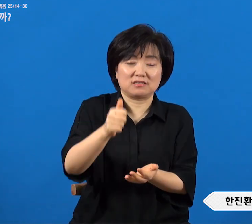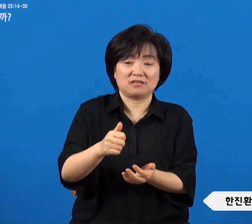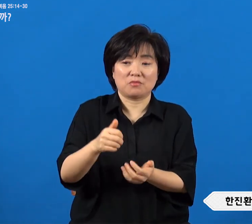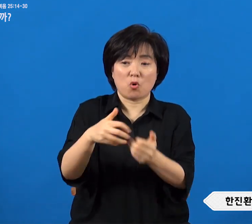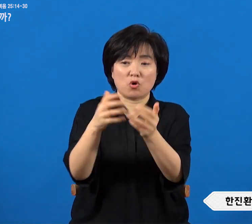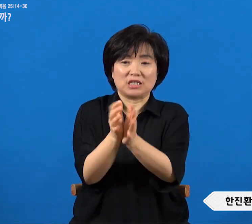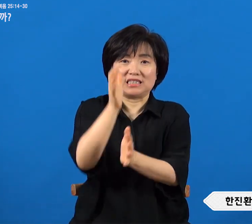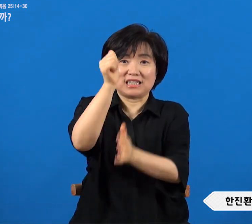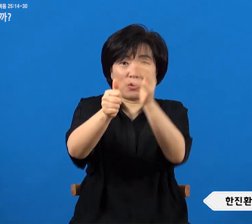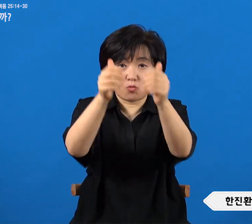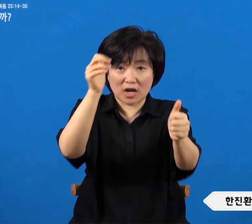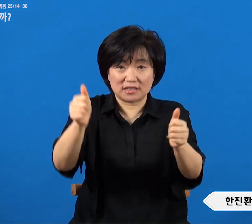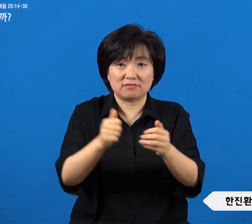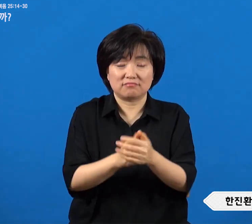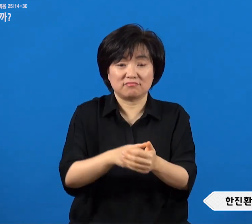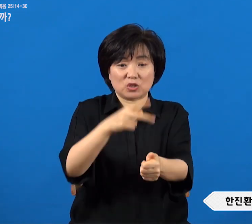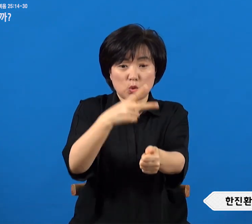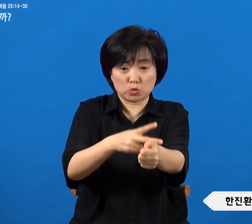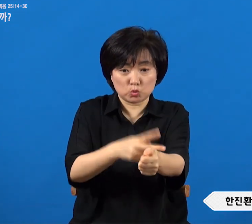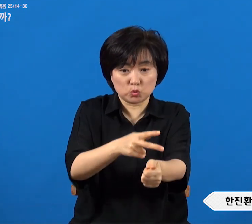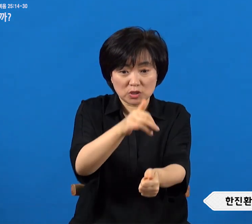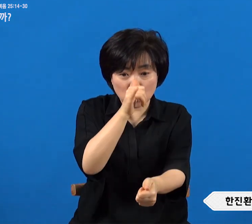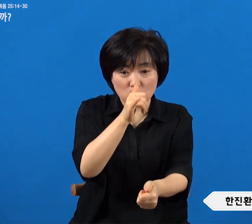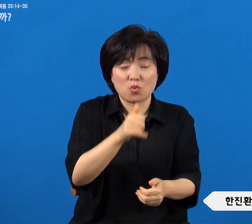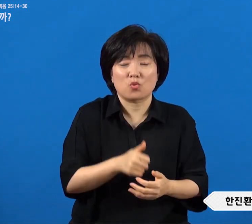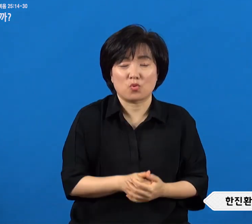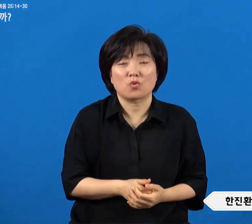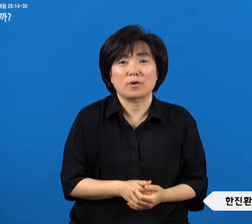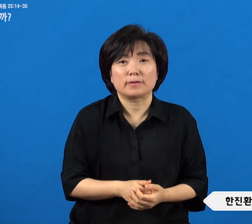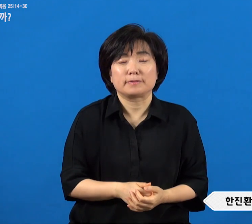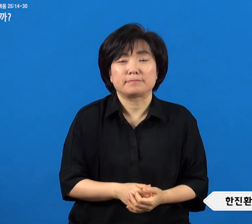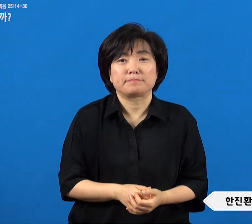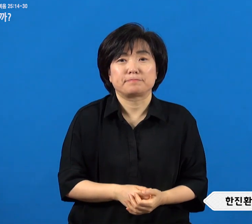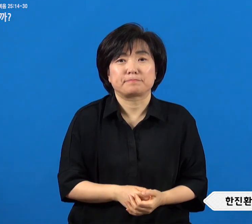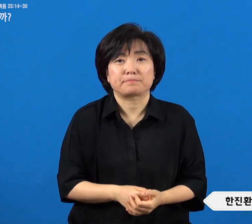많고 그리고 뭐 교수들도 있고 그렇습니다.